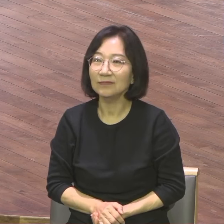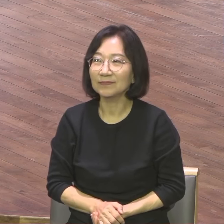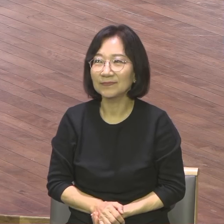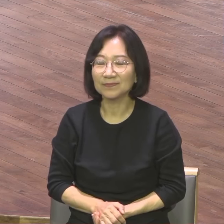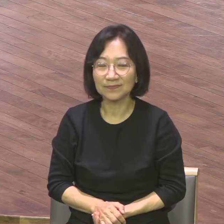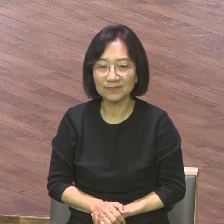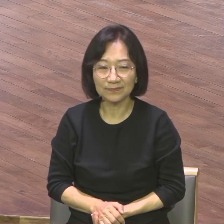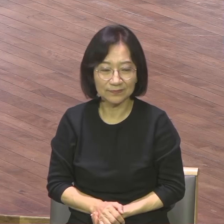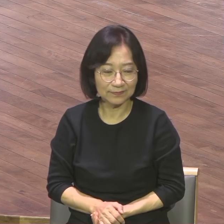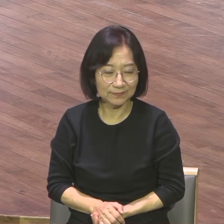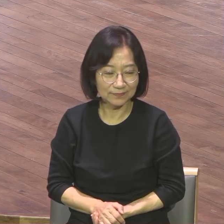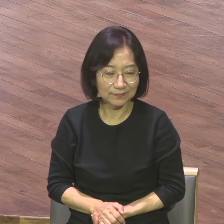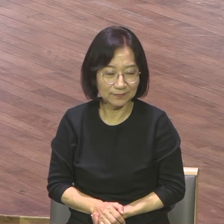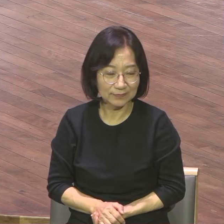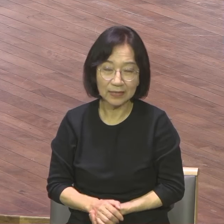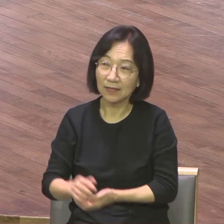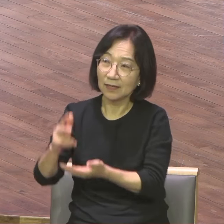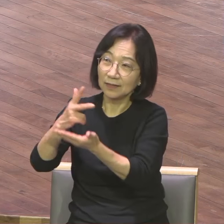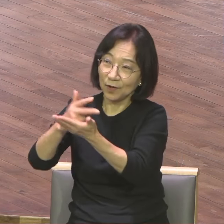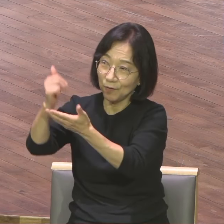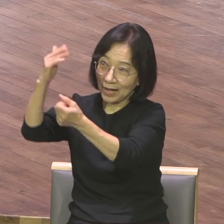하나님께서 사매시며